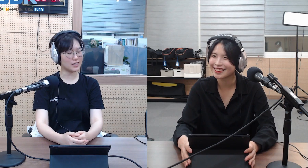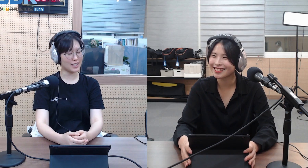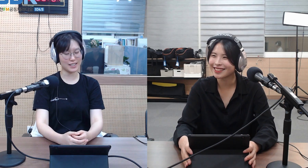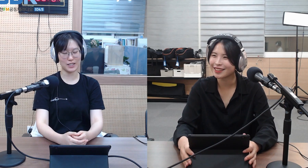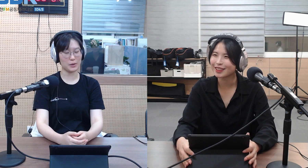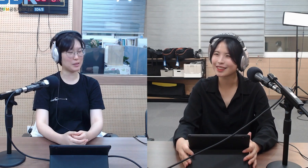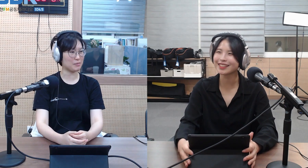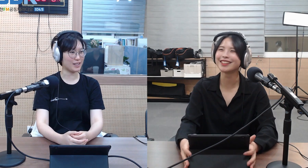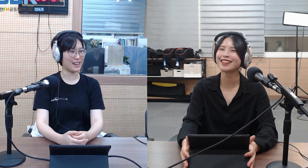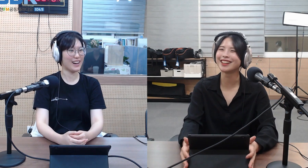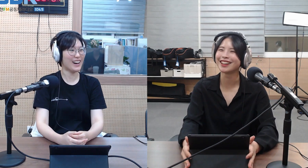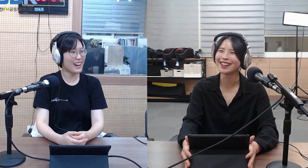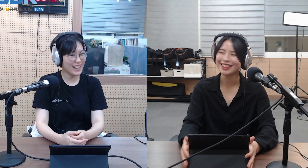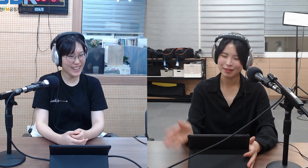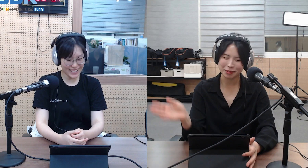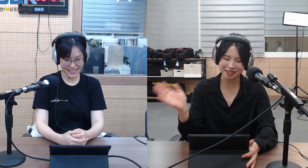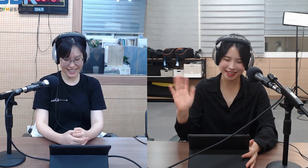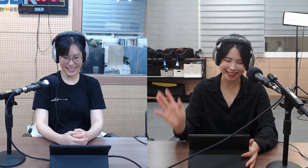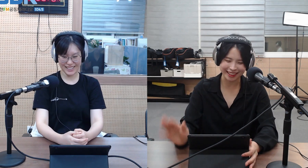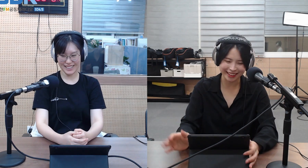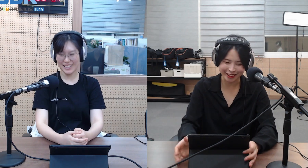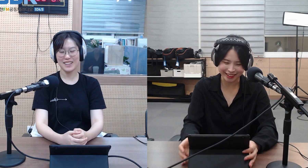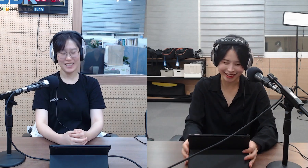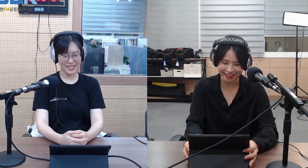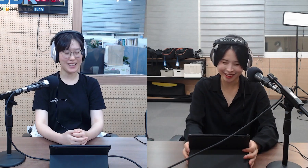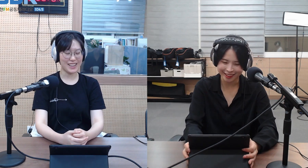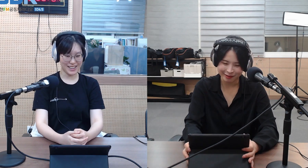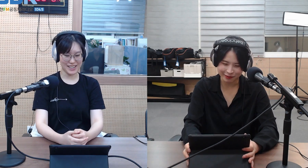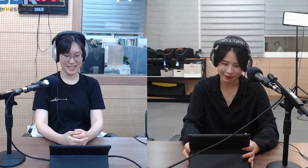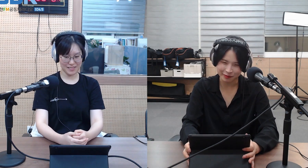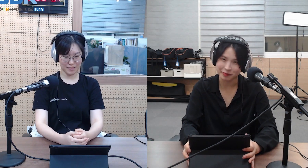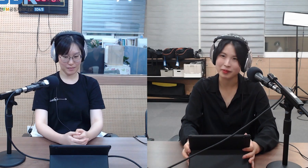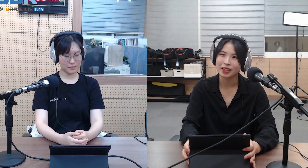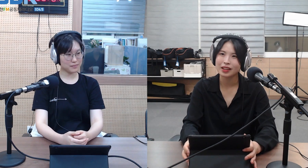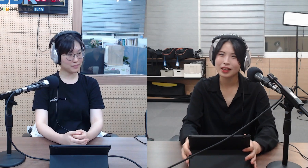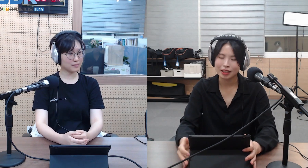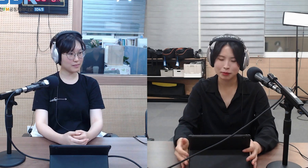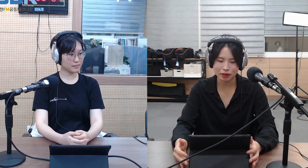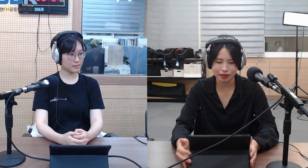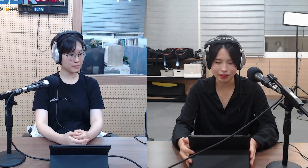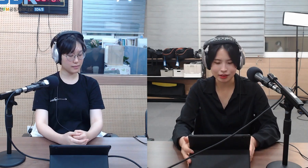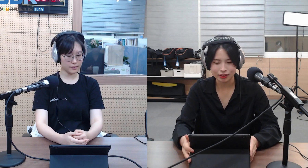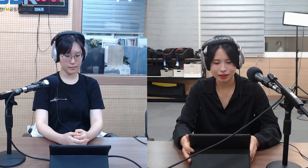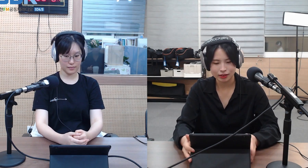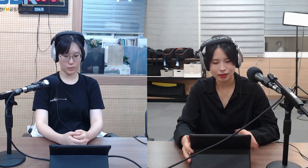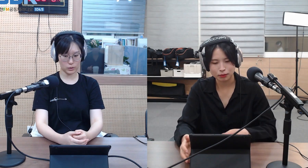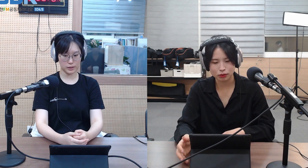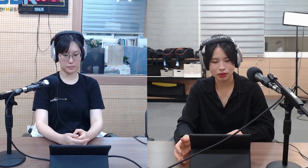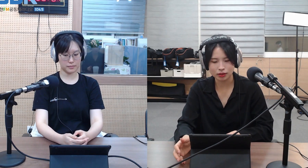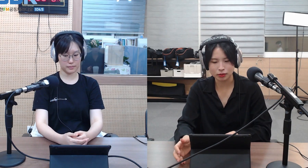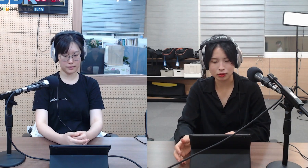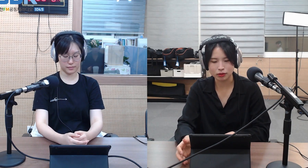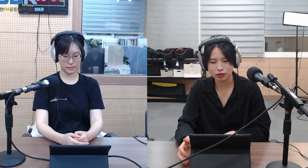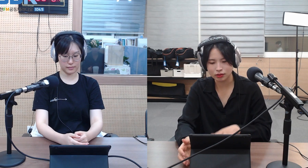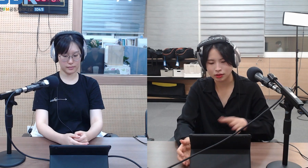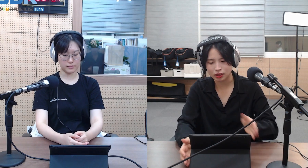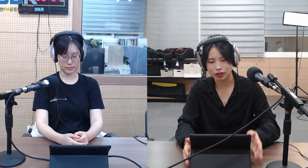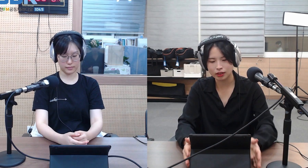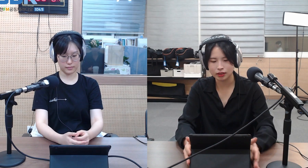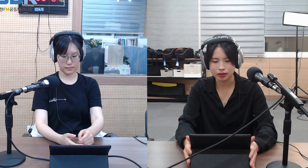자신이 없습니다. 표정이 달라졌는데요. 네. 한번 복습. 복습으로 네, 하나하나씩